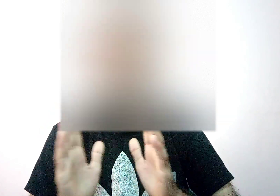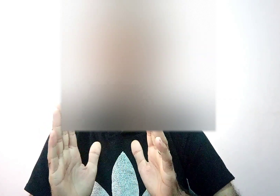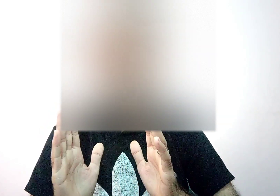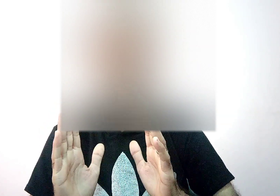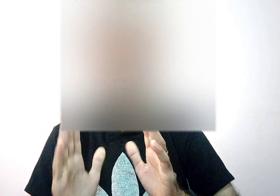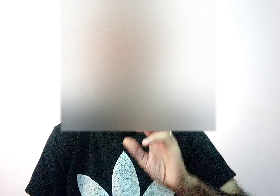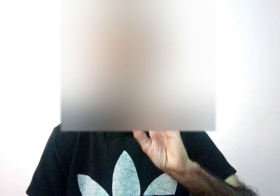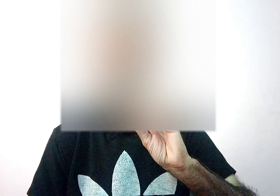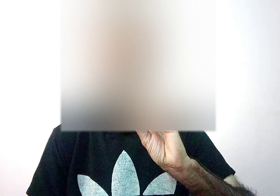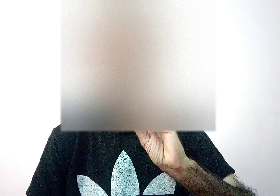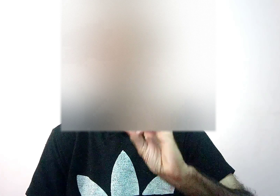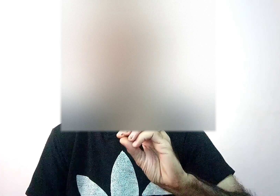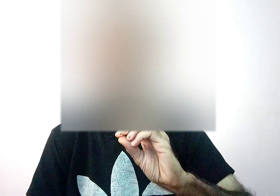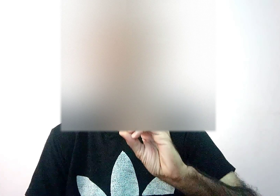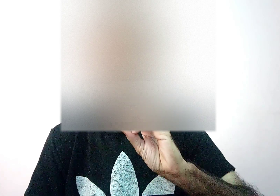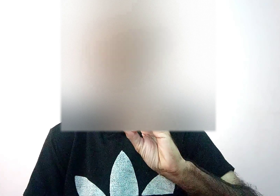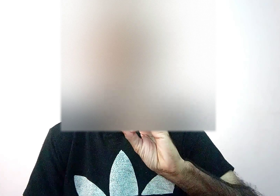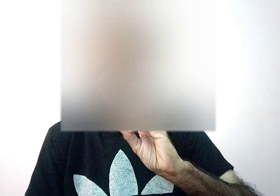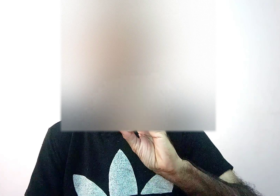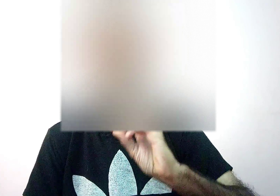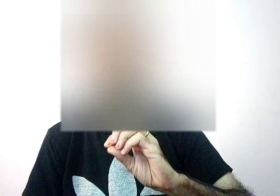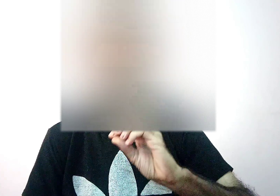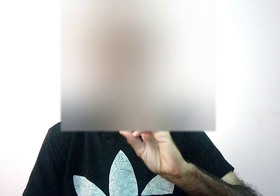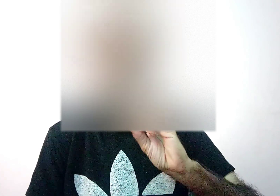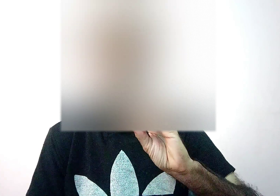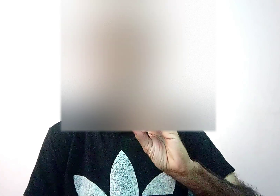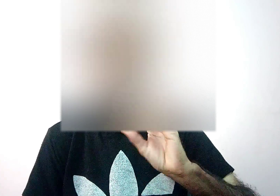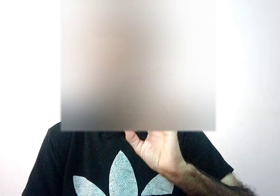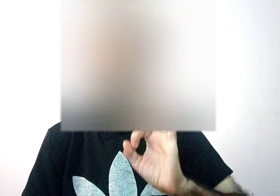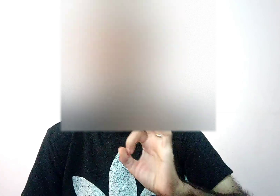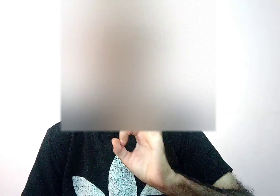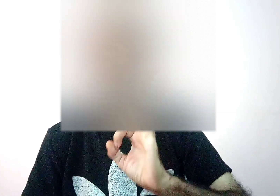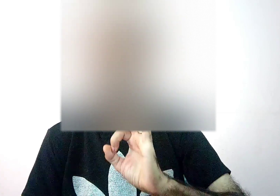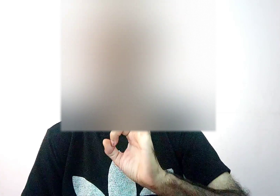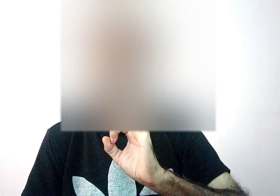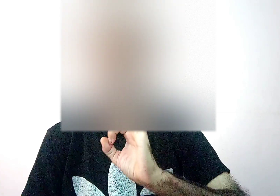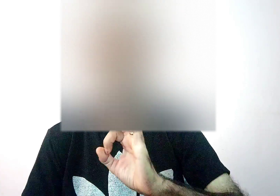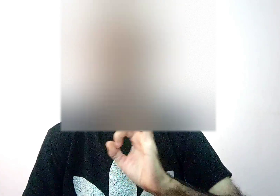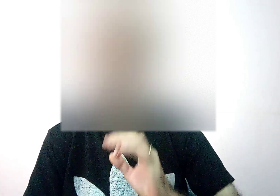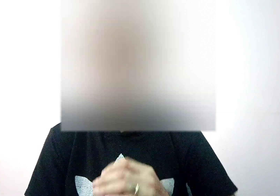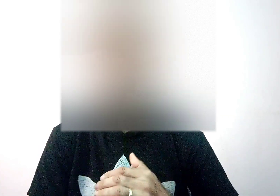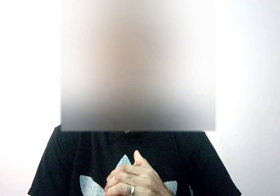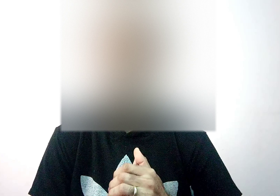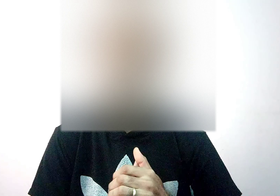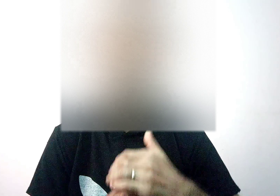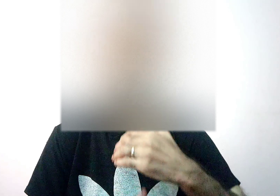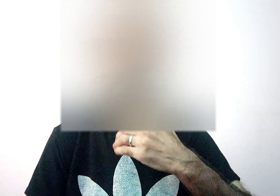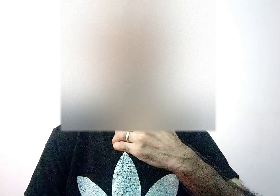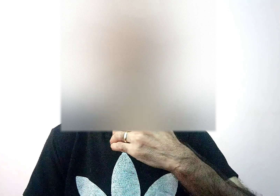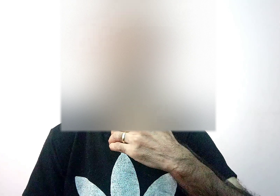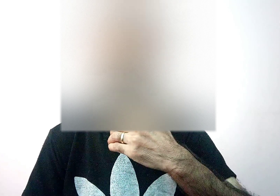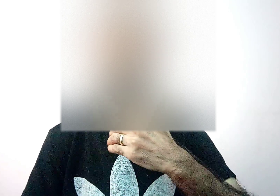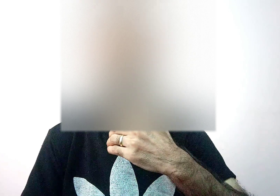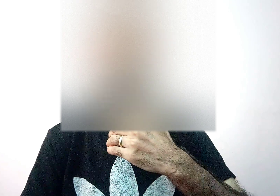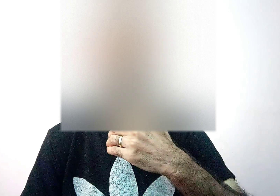جدا. وده كان بينه او وضحه الرئيس عبد الفتاح السيسي في